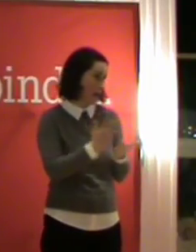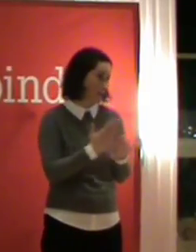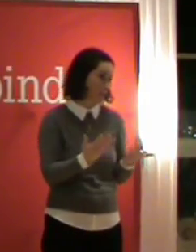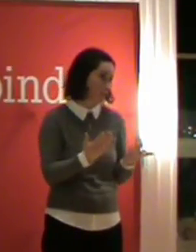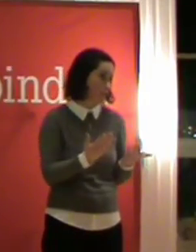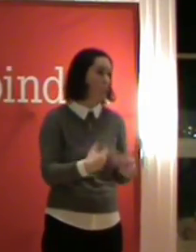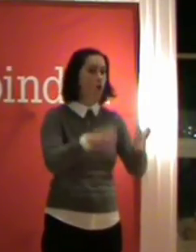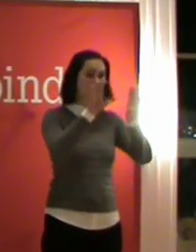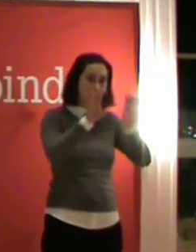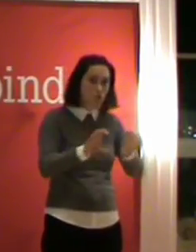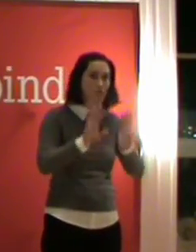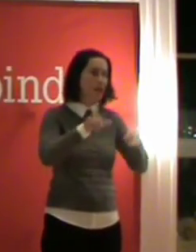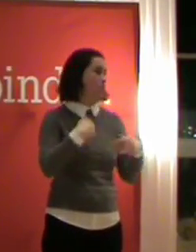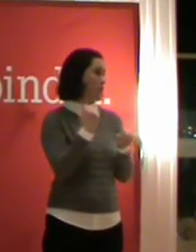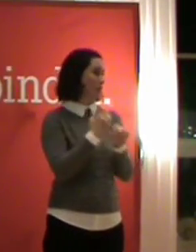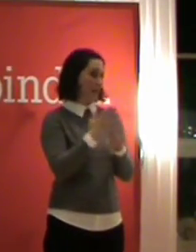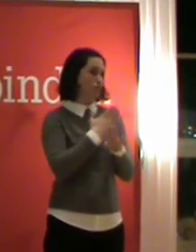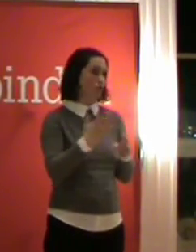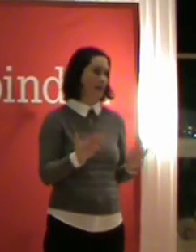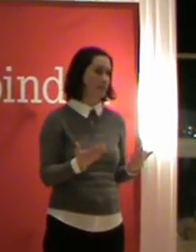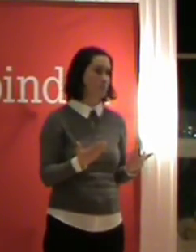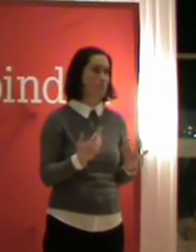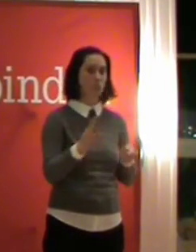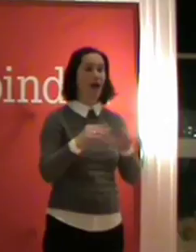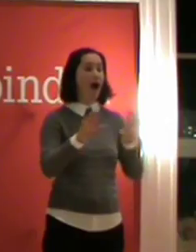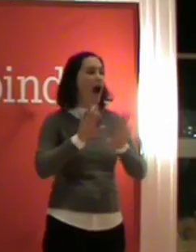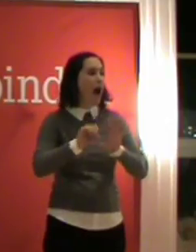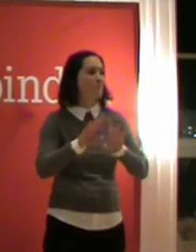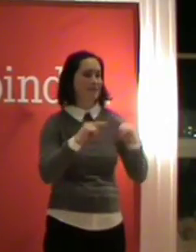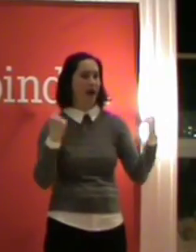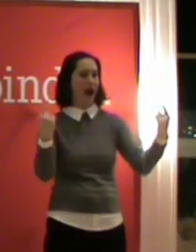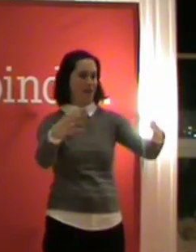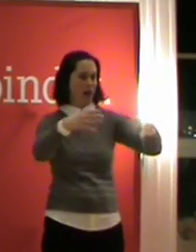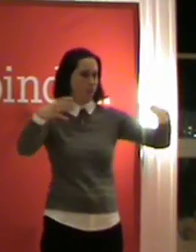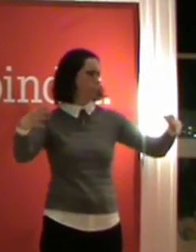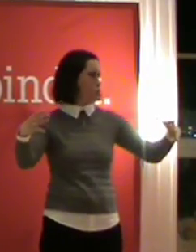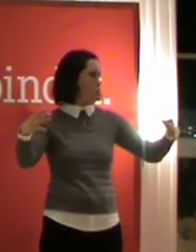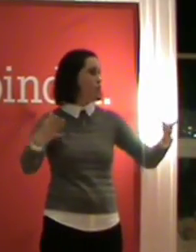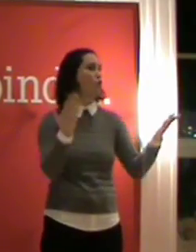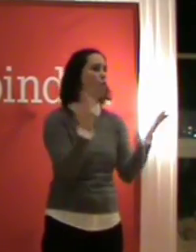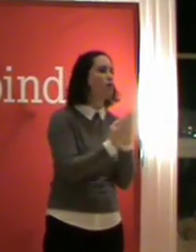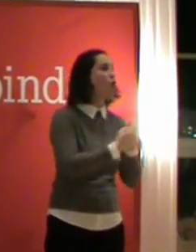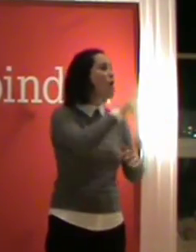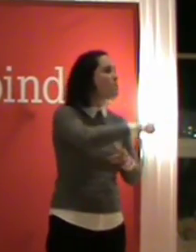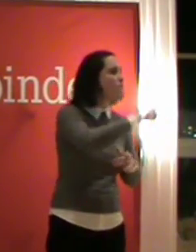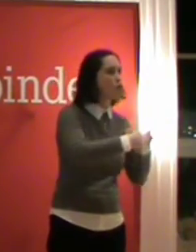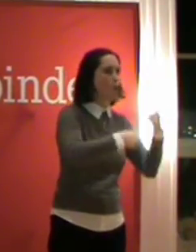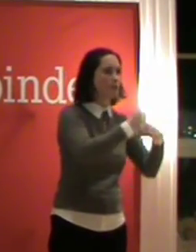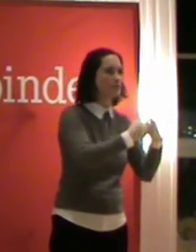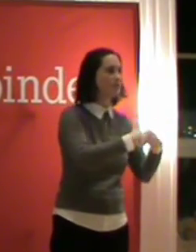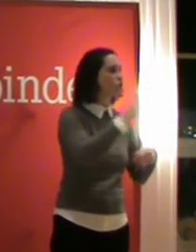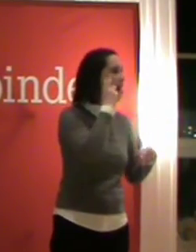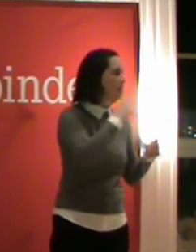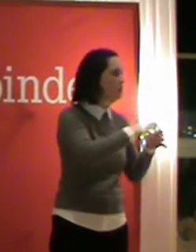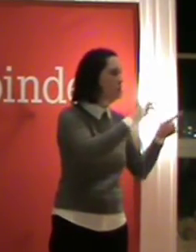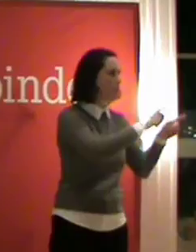in den Strukturen über überdimensionierte Abwasseranlagen, demografische Probleme, seien die nur entstanden, als Punkte genannt.